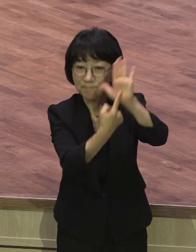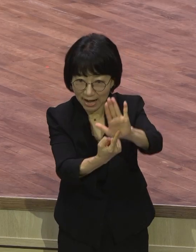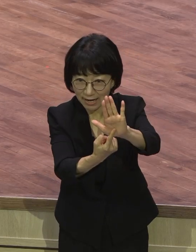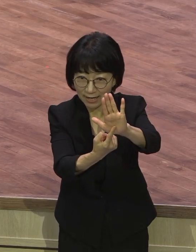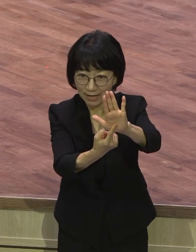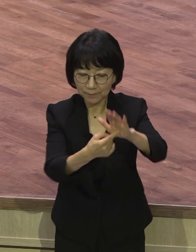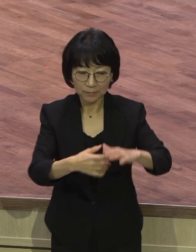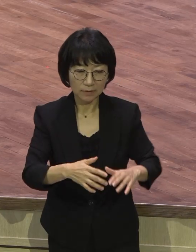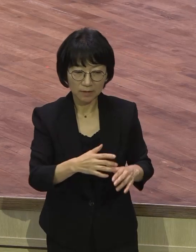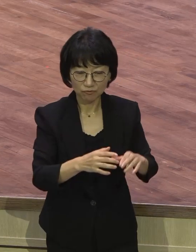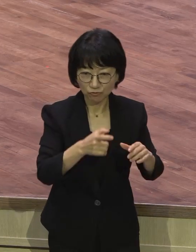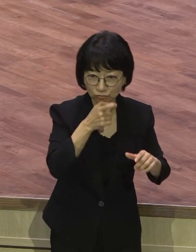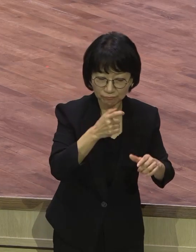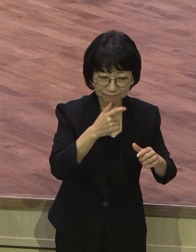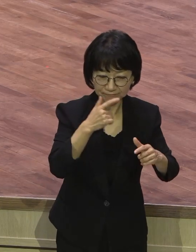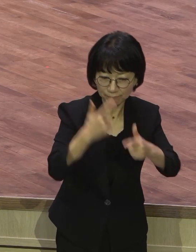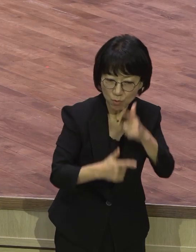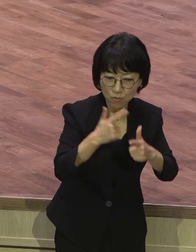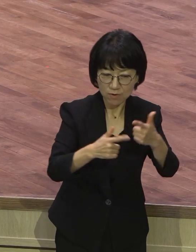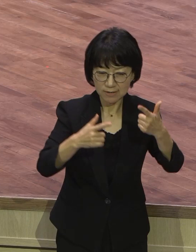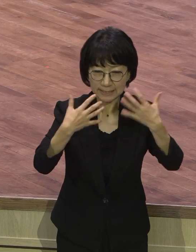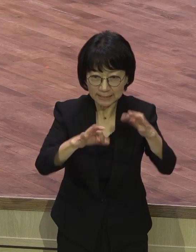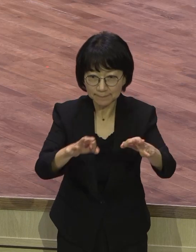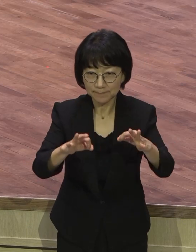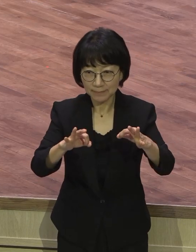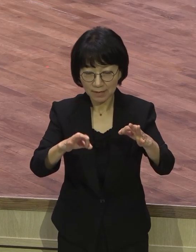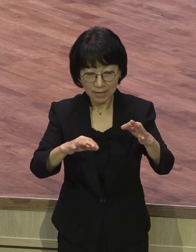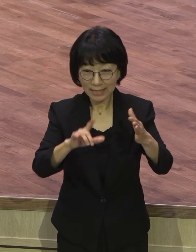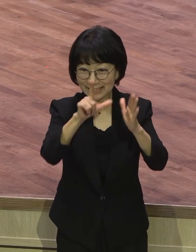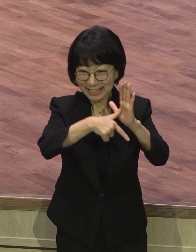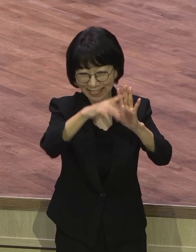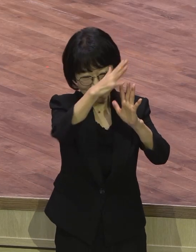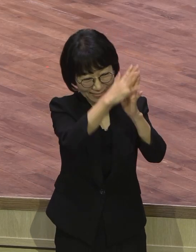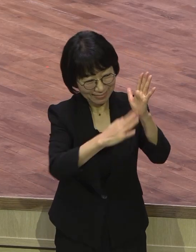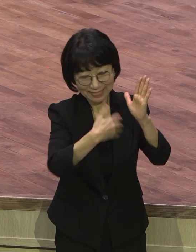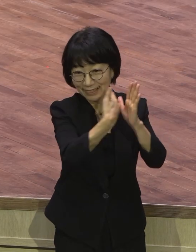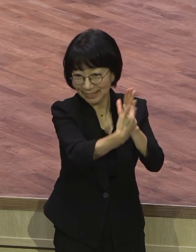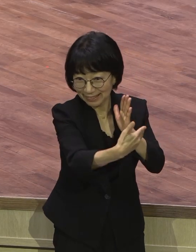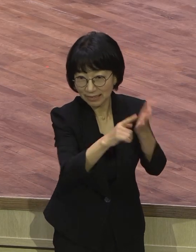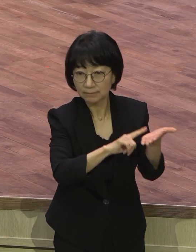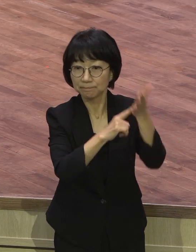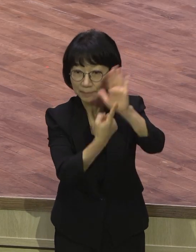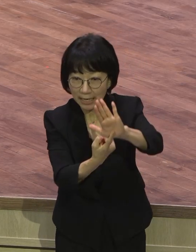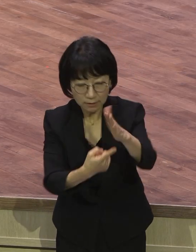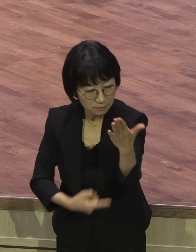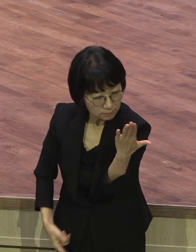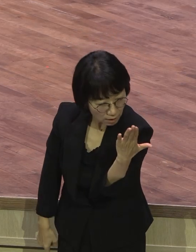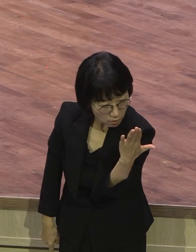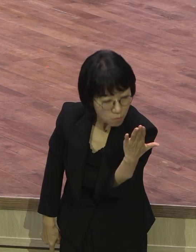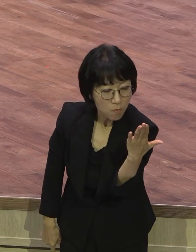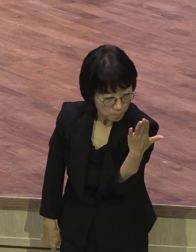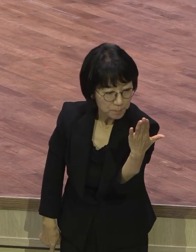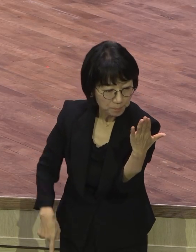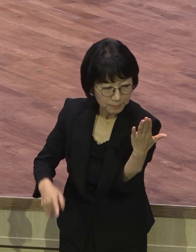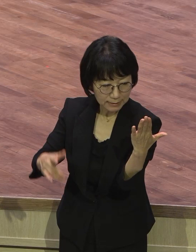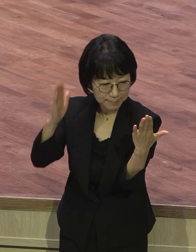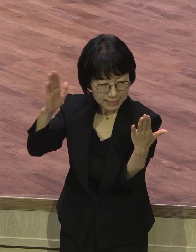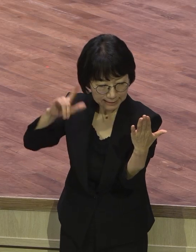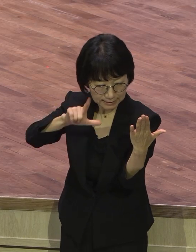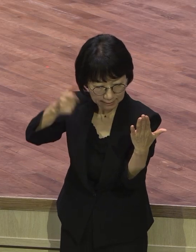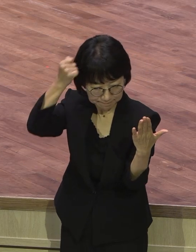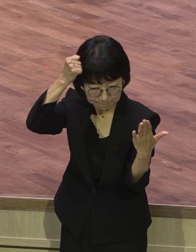목요일부터 목 조금 나가는 데 시간 딱 맞춰서 그렇게 온라인 메시지를